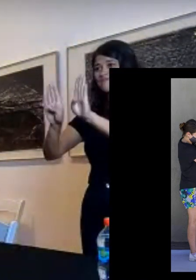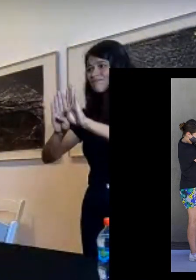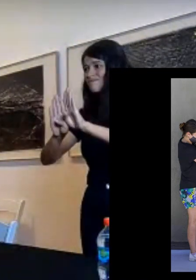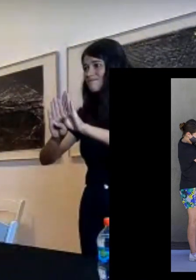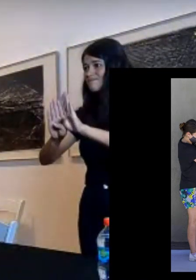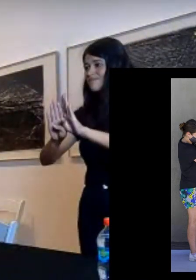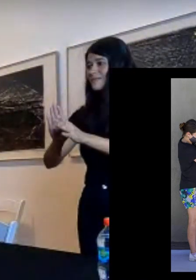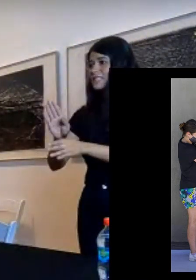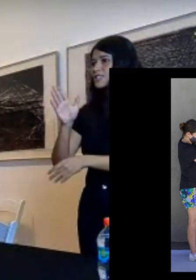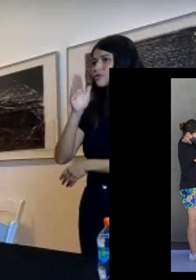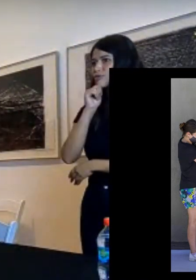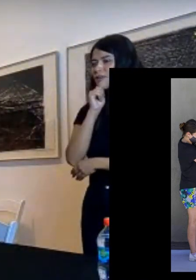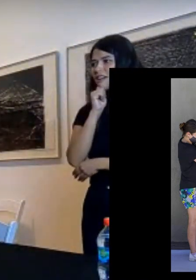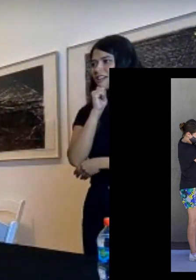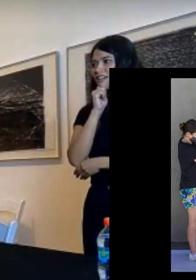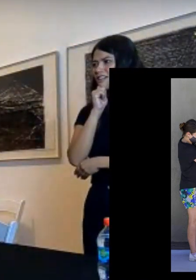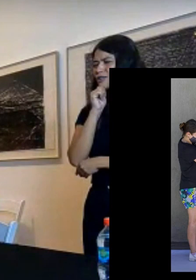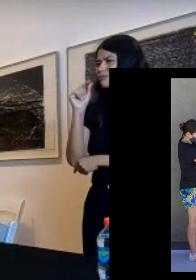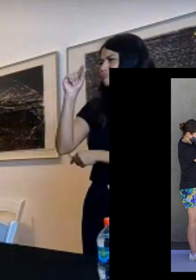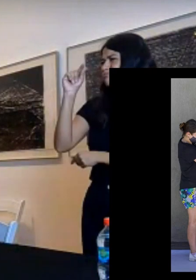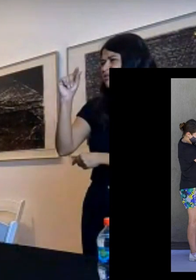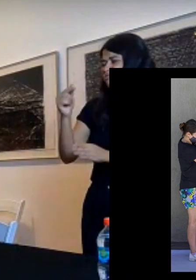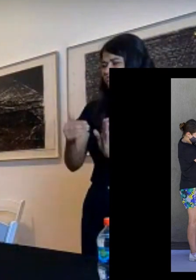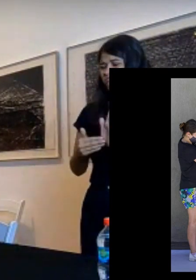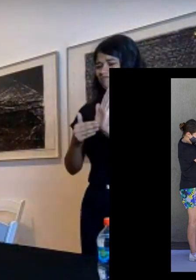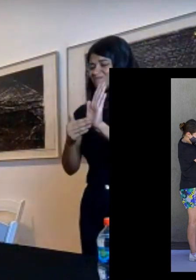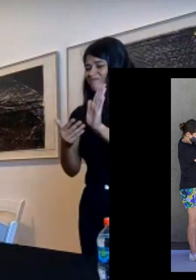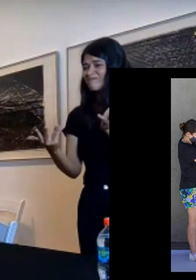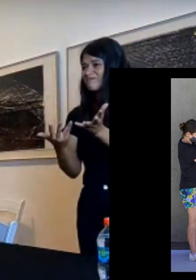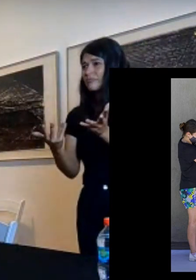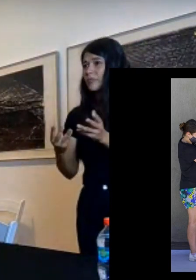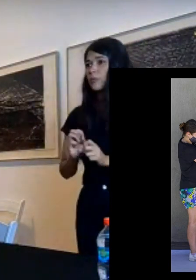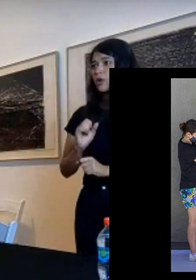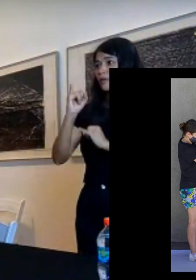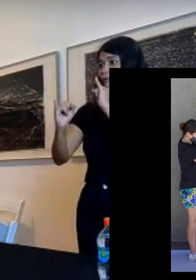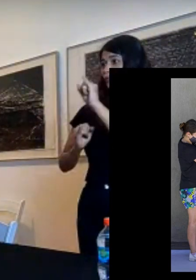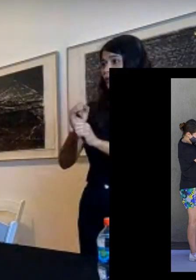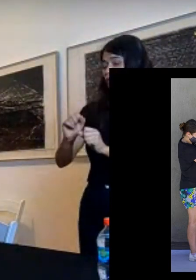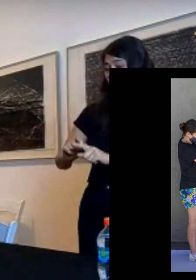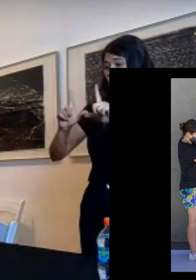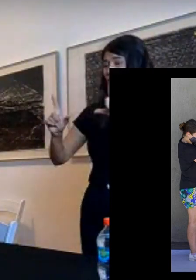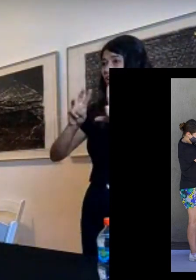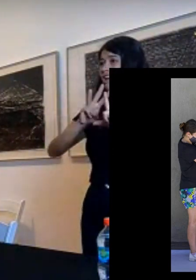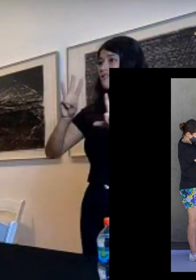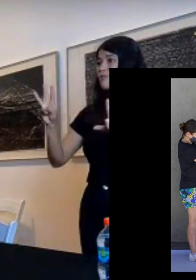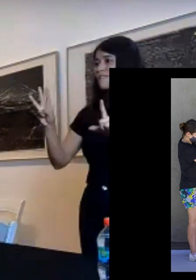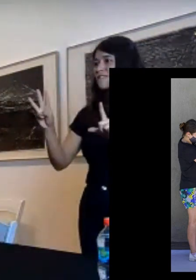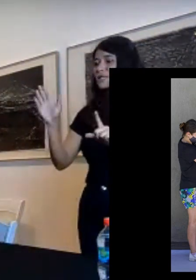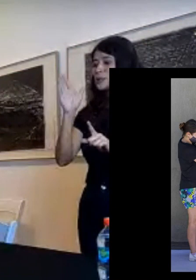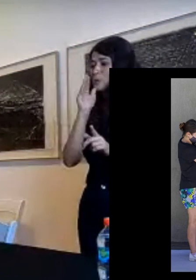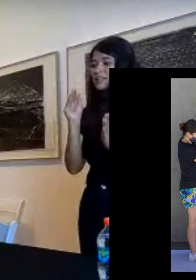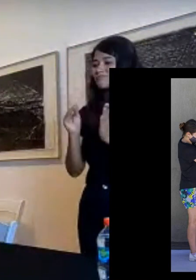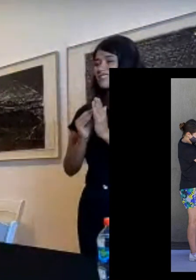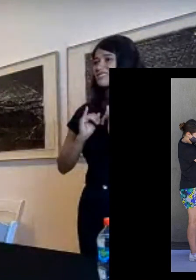no teníamos, por así decirlo, muy poco que mostrar, porque lo que estaba en la página web no teníamos más información